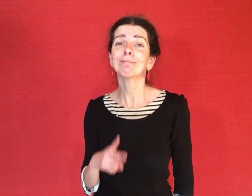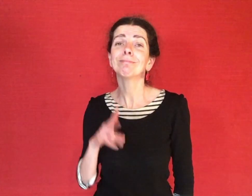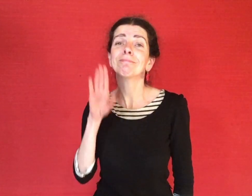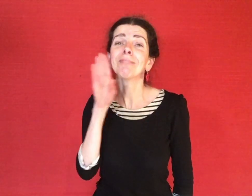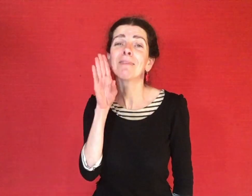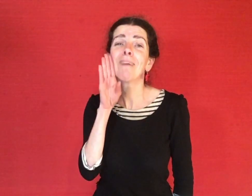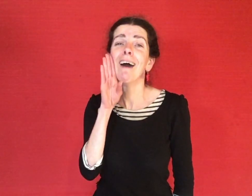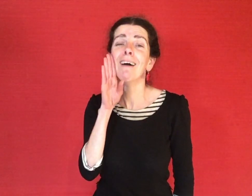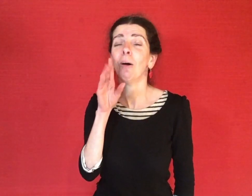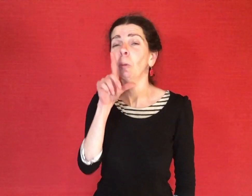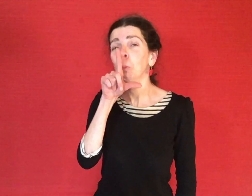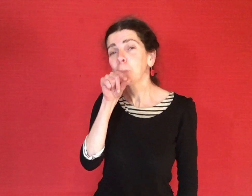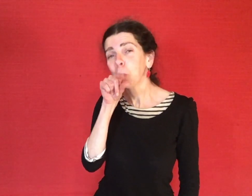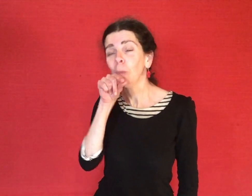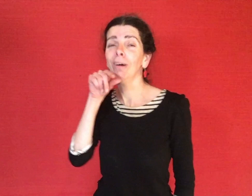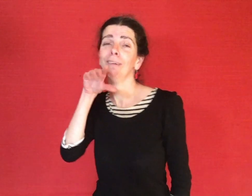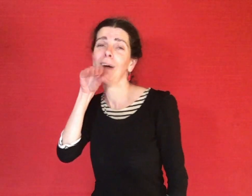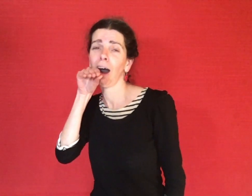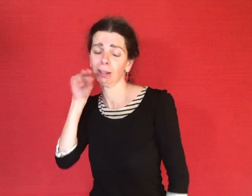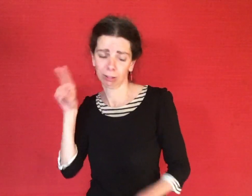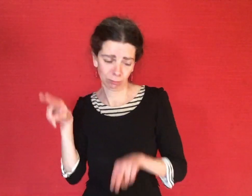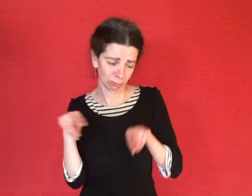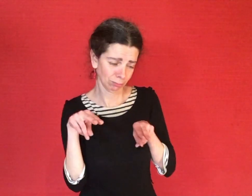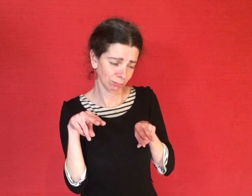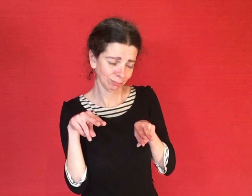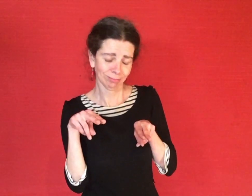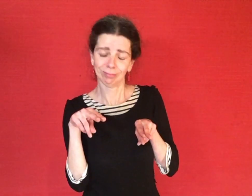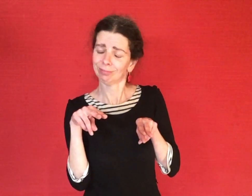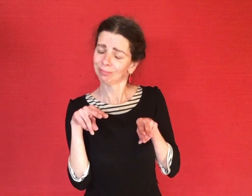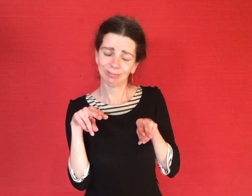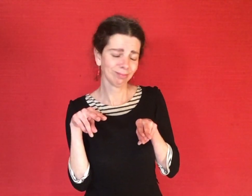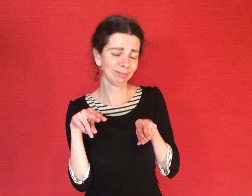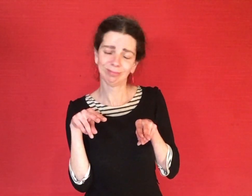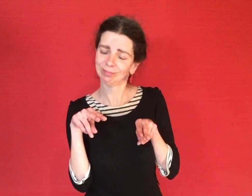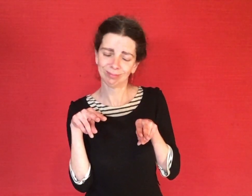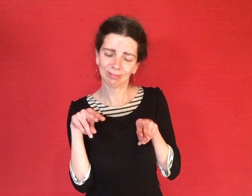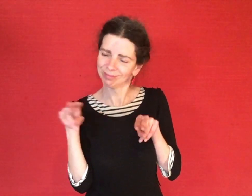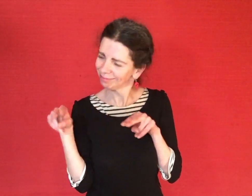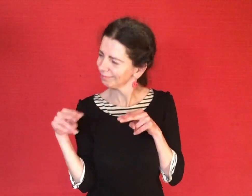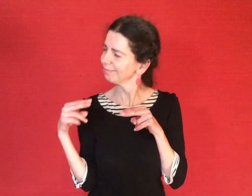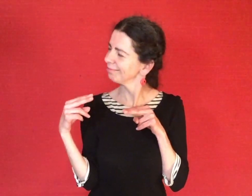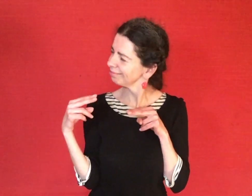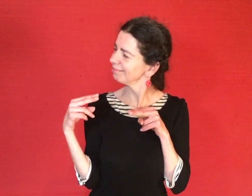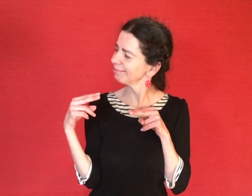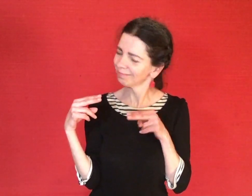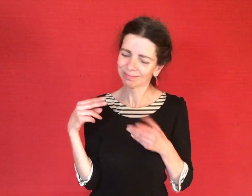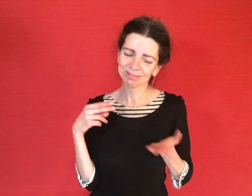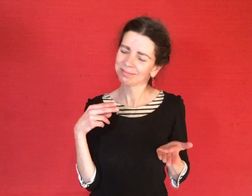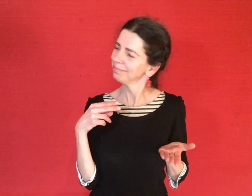Leur maman, la poule et la cane, les surveillent d'un œil amusé.